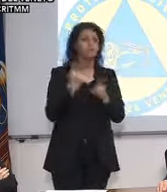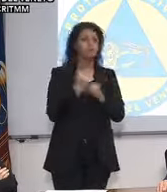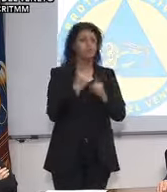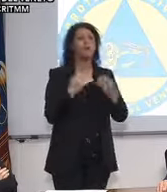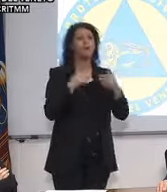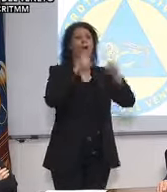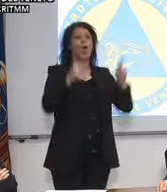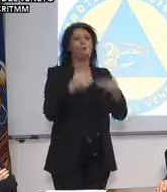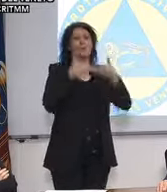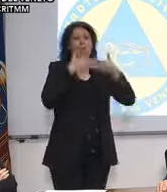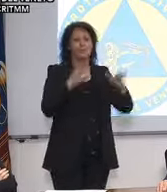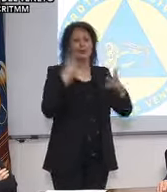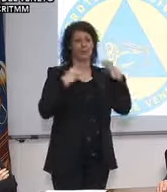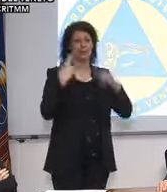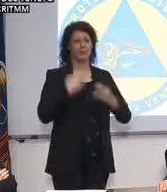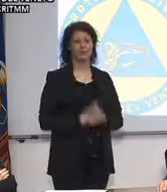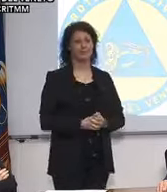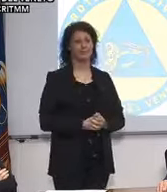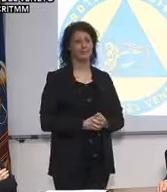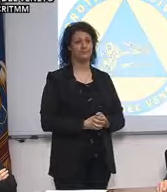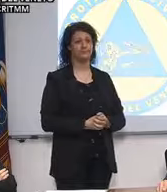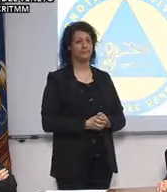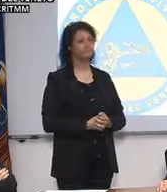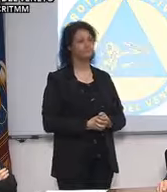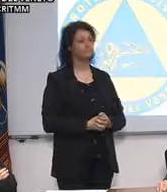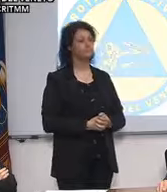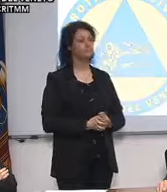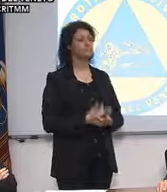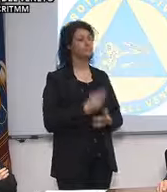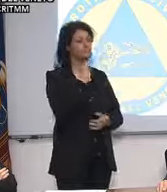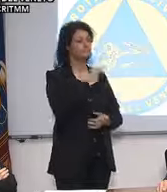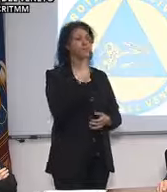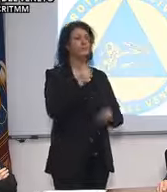Pederiva, collega del Gazzettino,